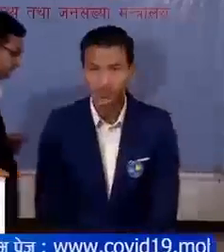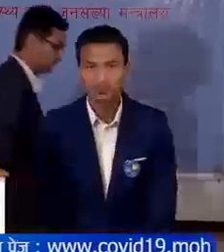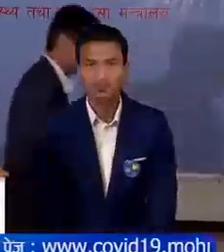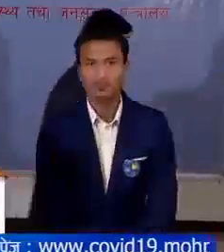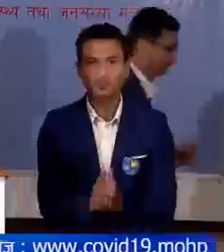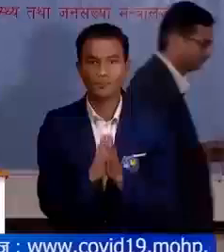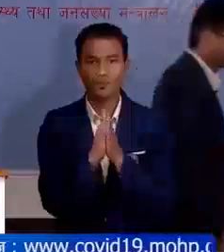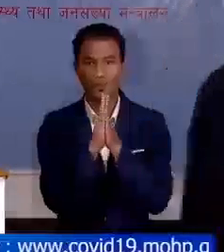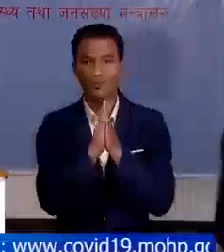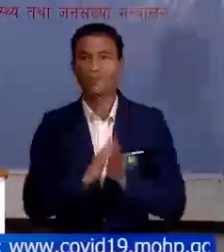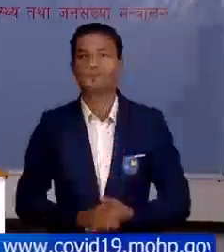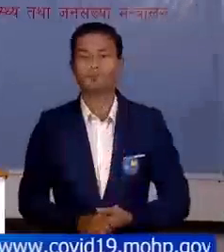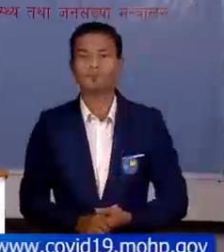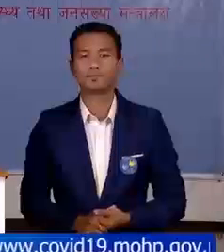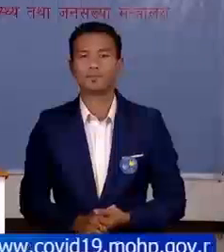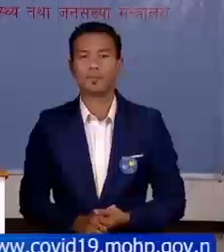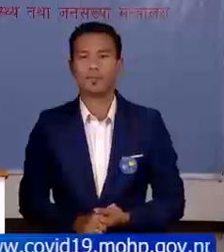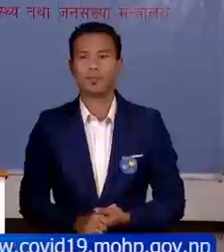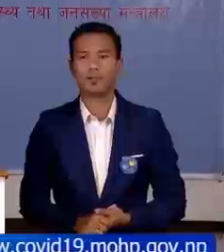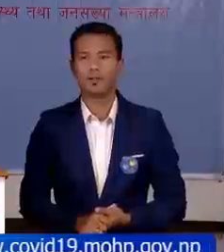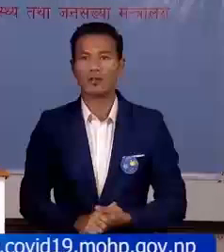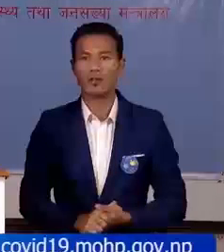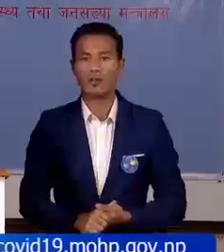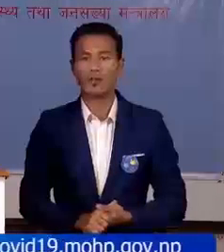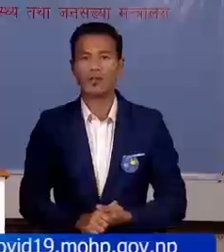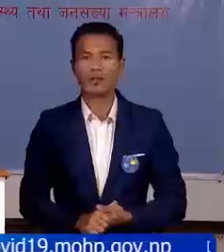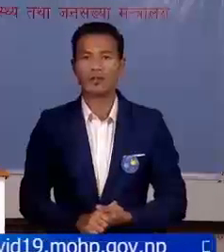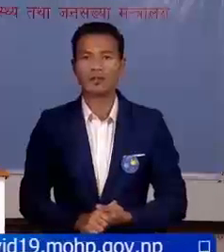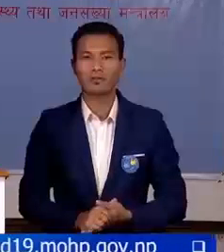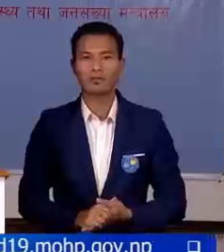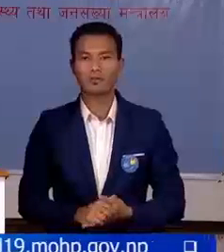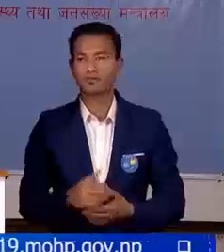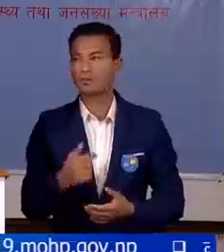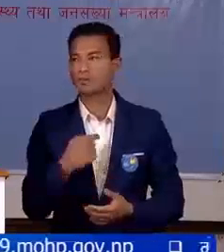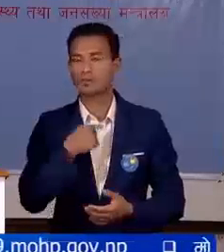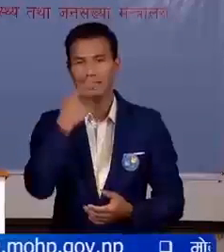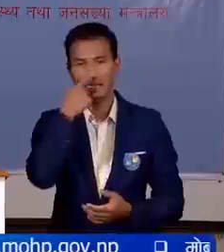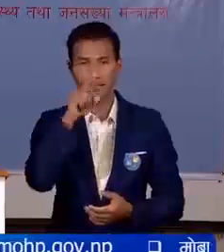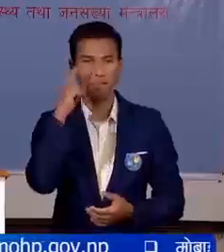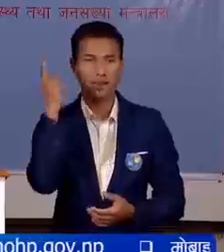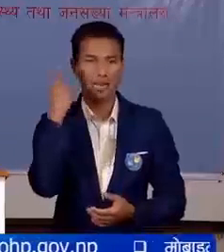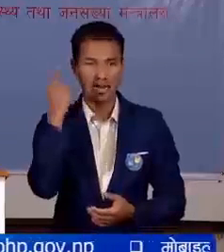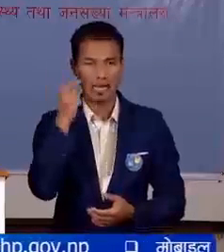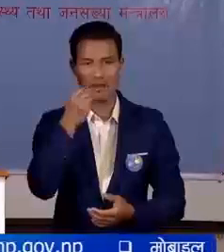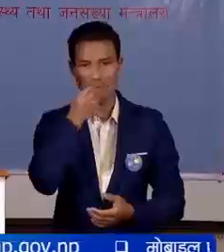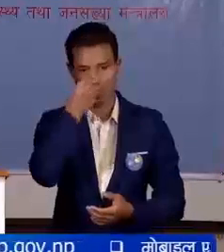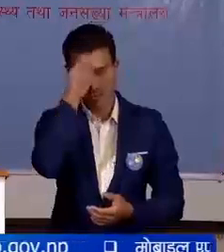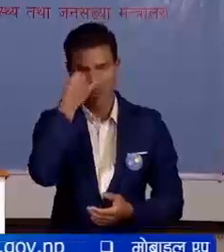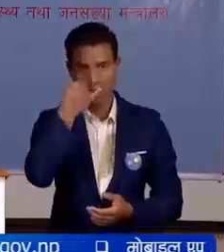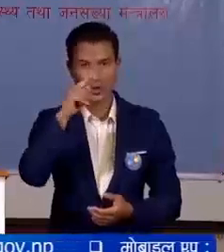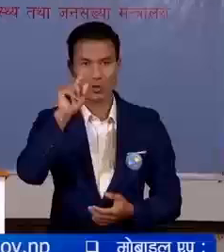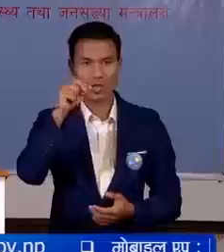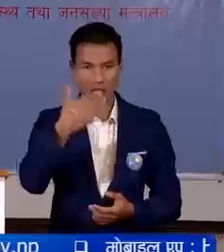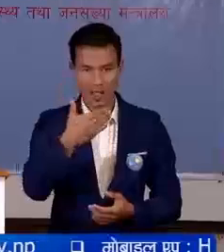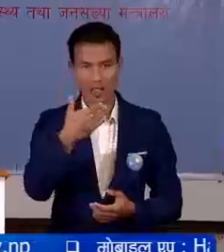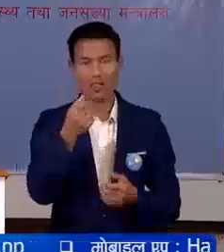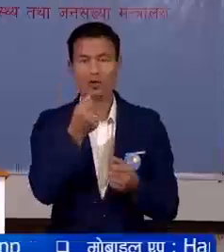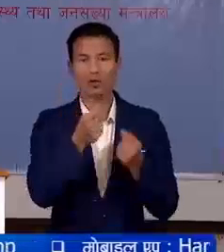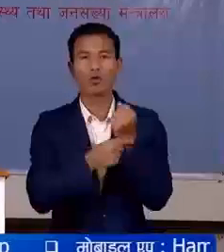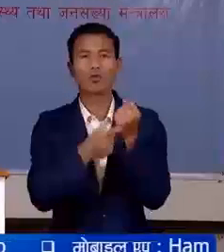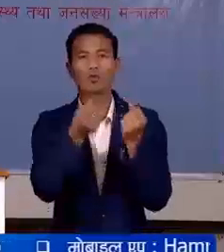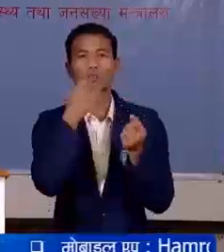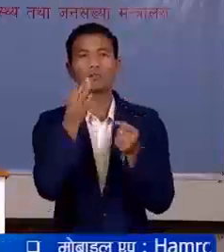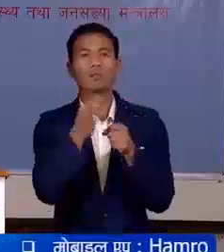नाश्कार दर्सवबिन मेरा नाम नारेन प्रसाद धकाल अउसदी बेश्ता विवाग